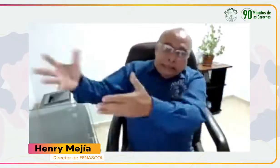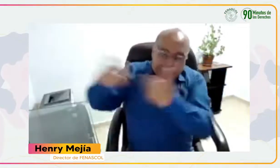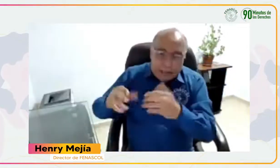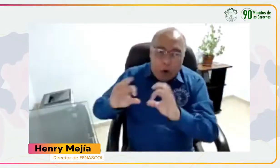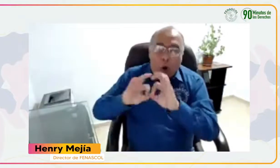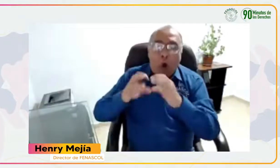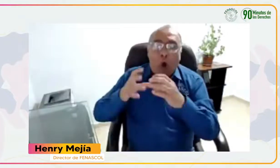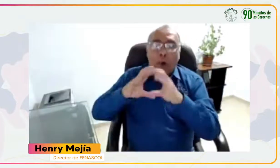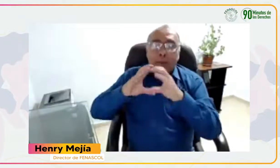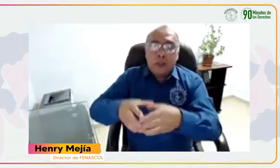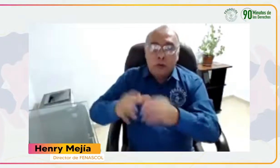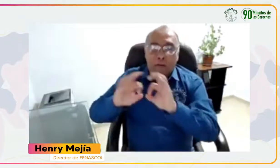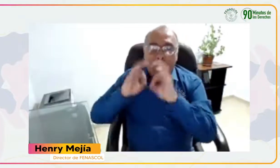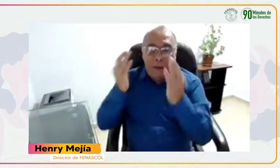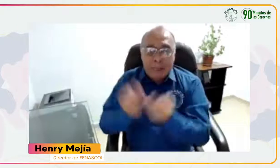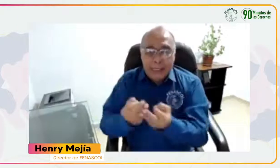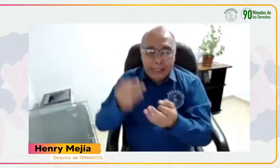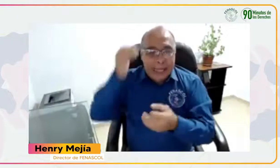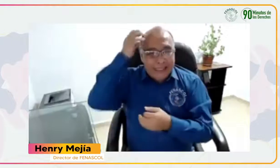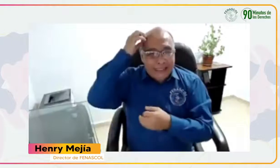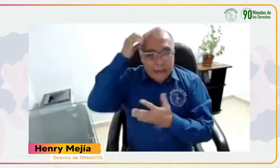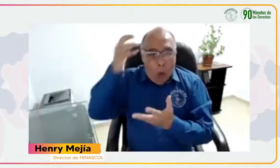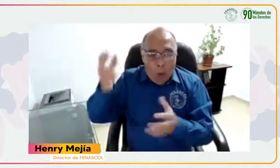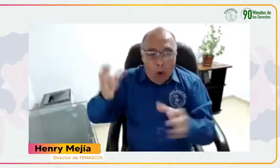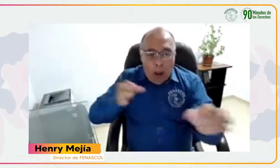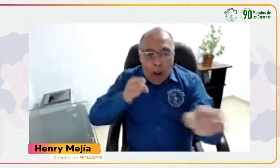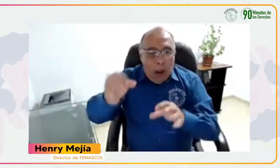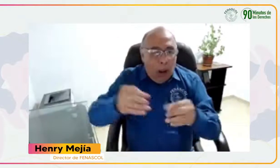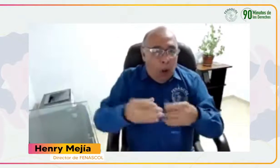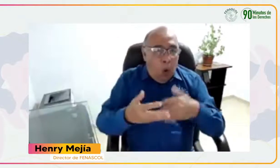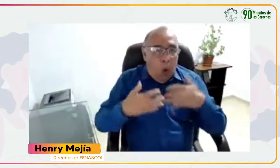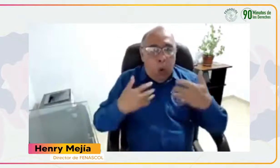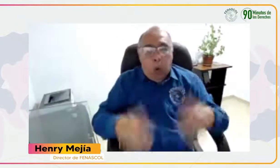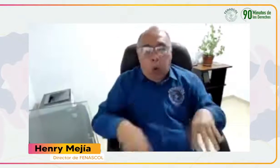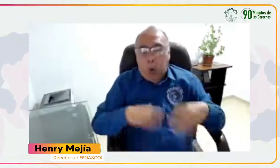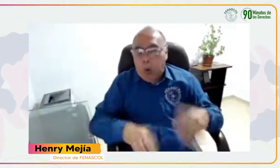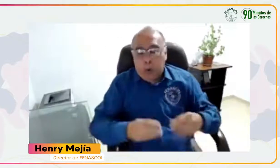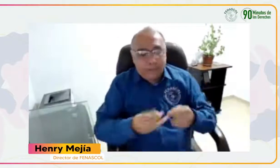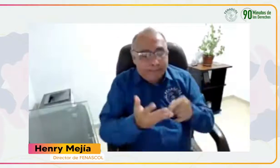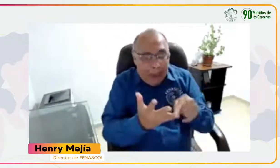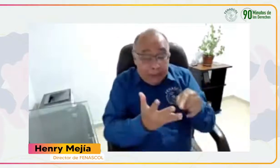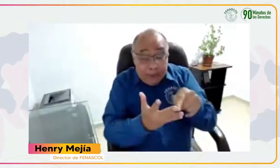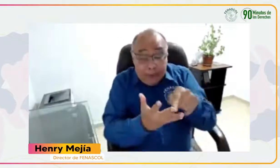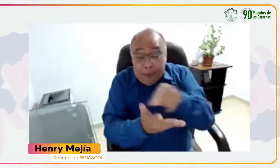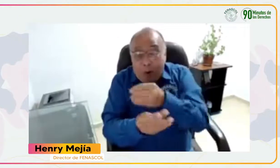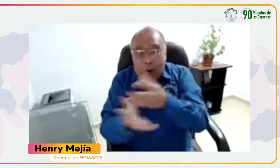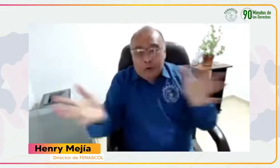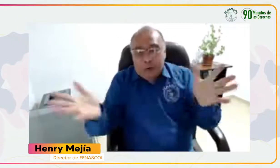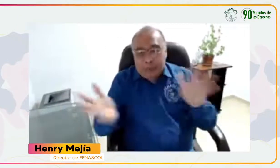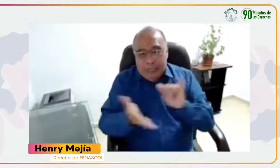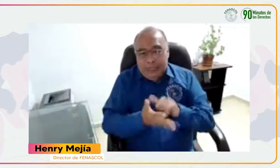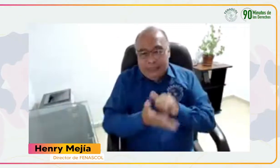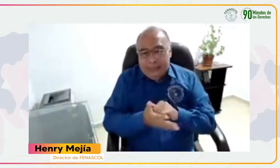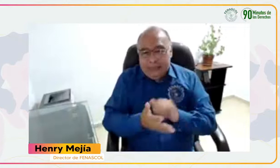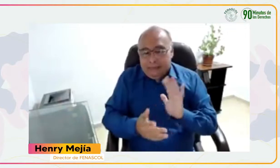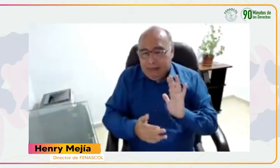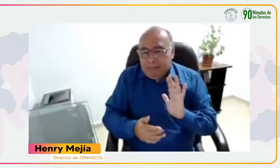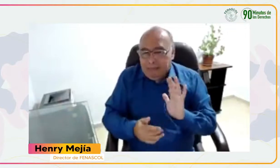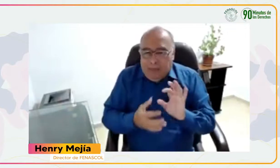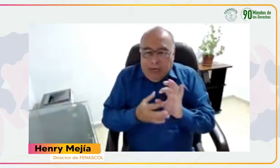que la primera directriz es la implantación y demás. Entonces, nosotros debemos también dar orientación y son muchos frentes que